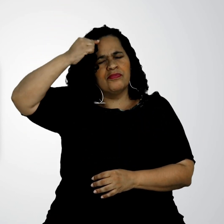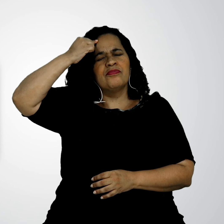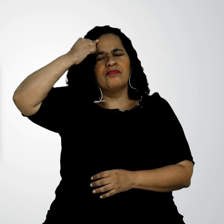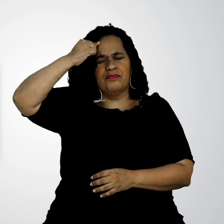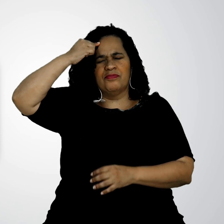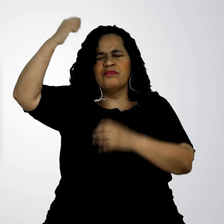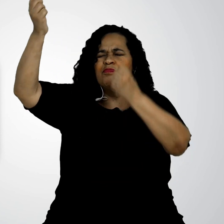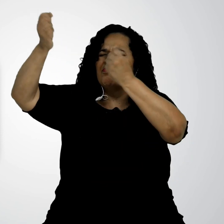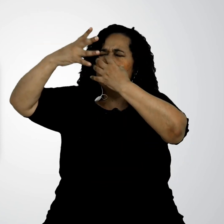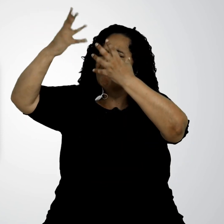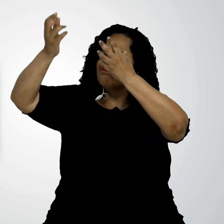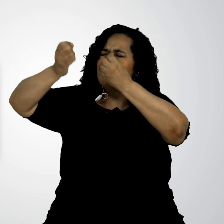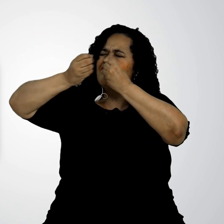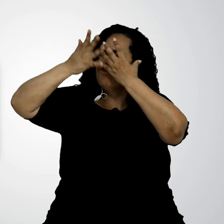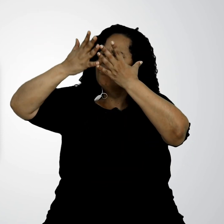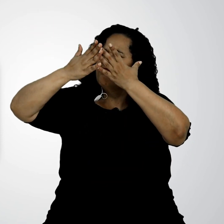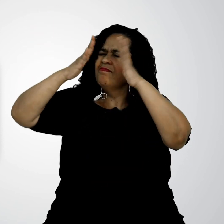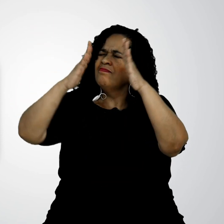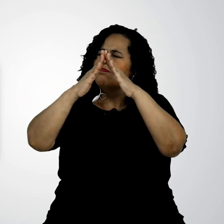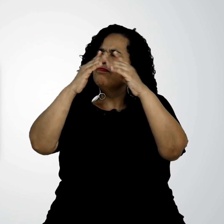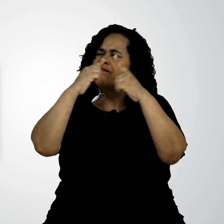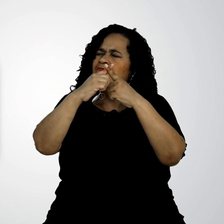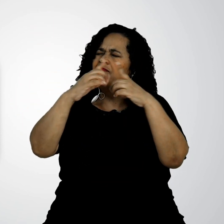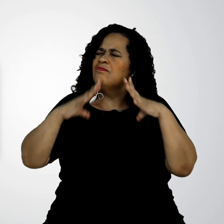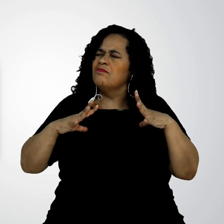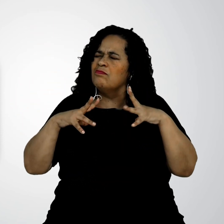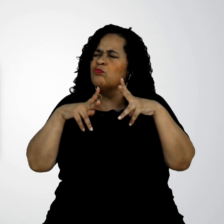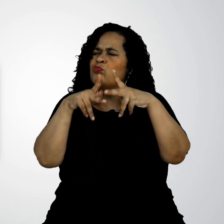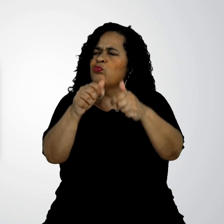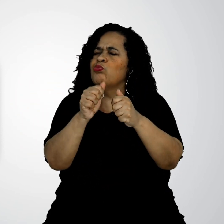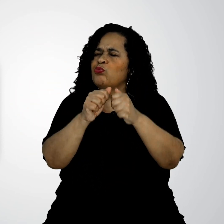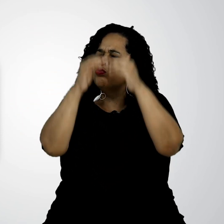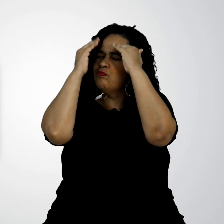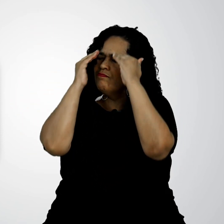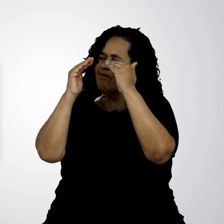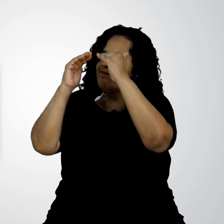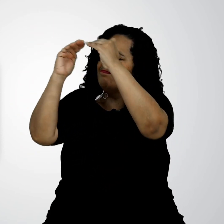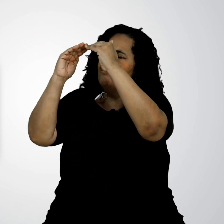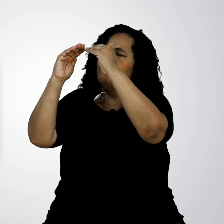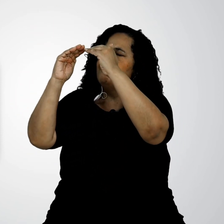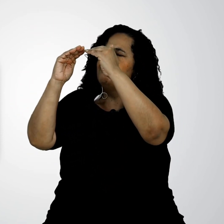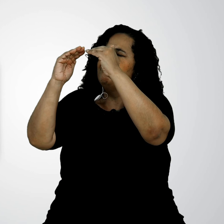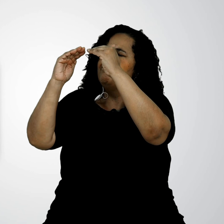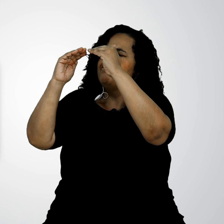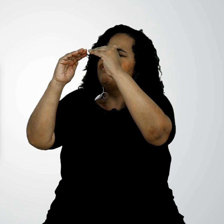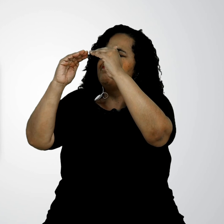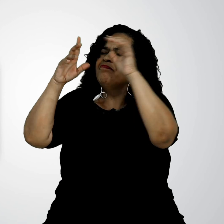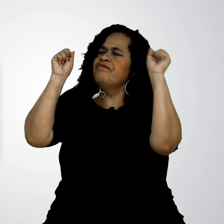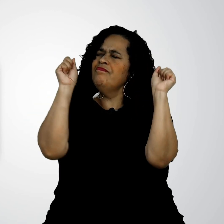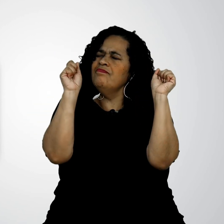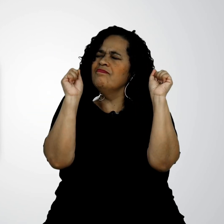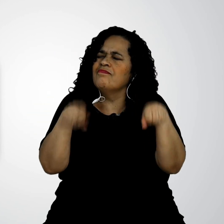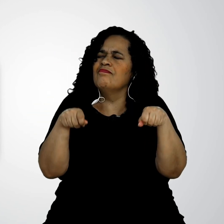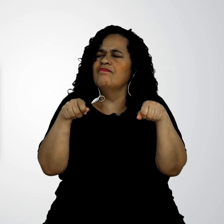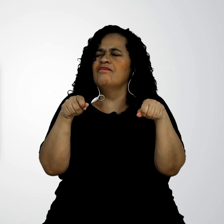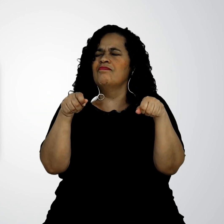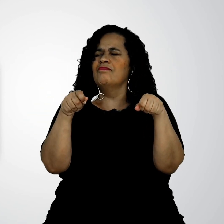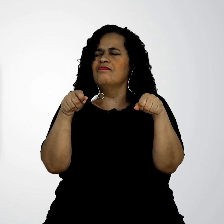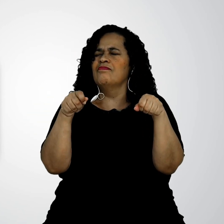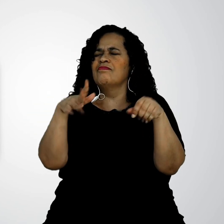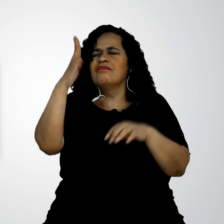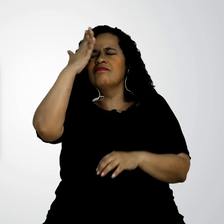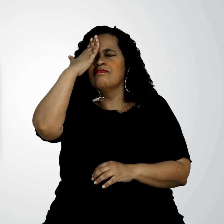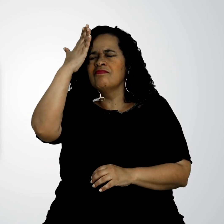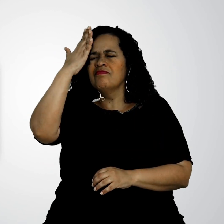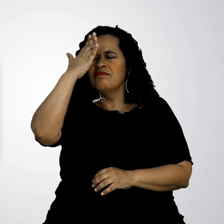palavra, a Sua igreja seja orientada com relação a essa questão. Mas não só isso, capacitada, Senhor, para